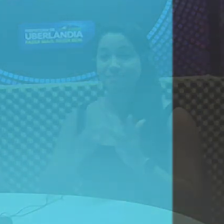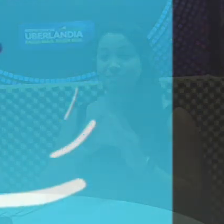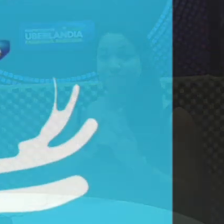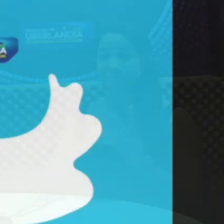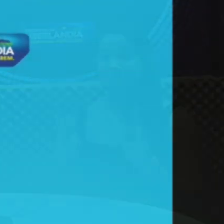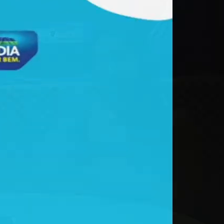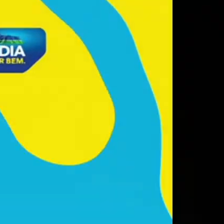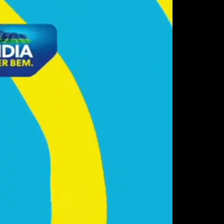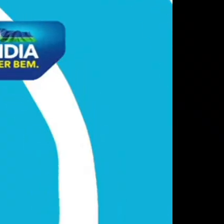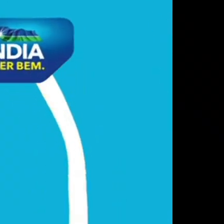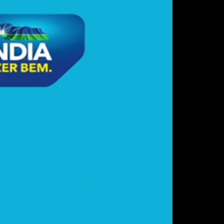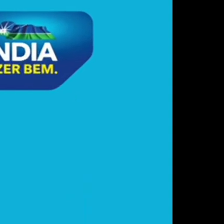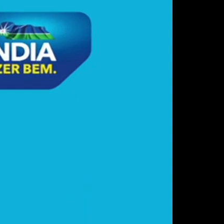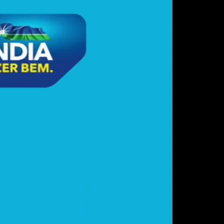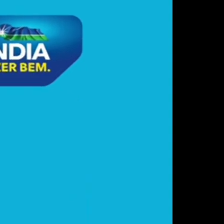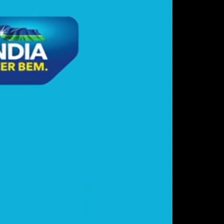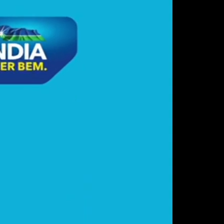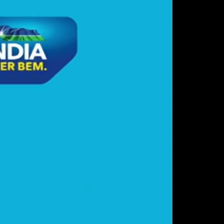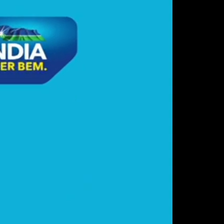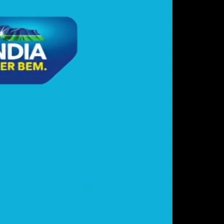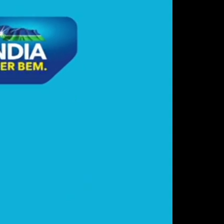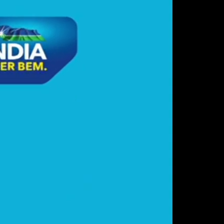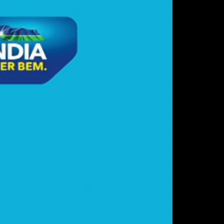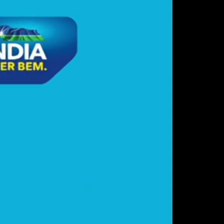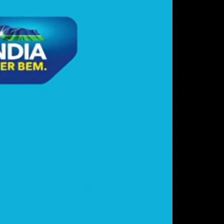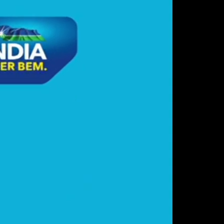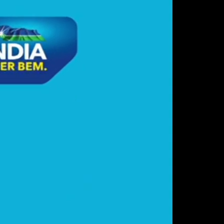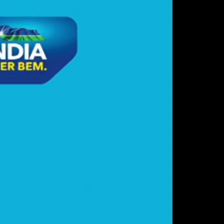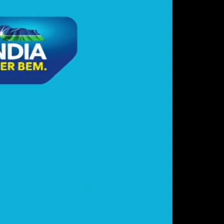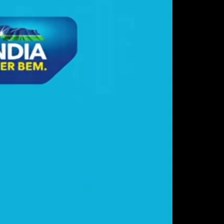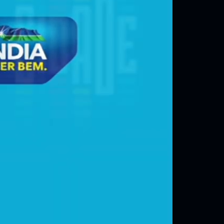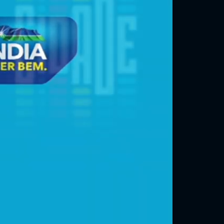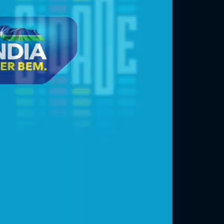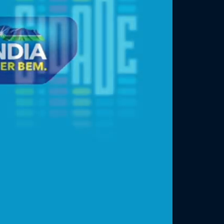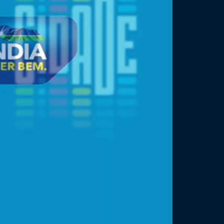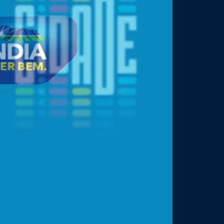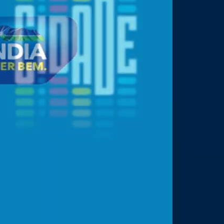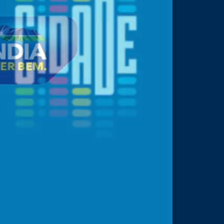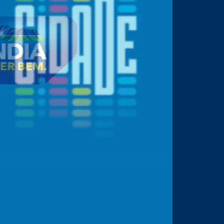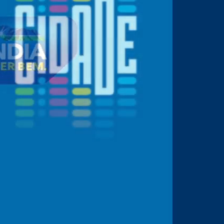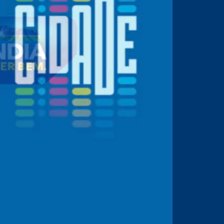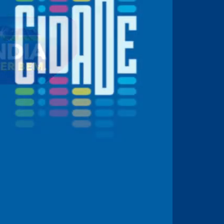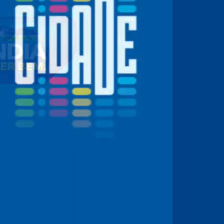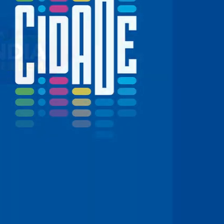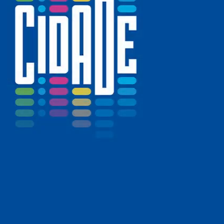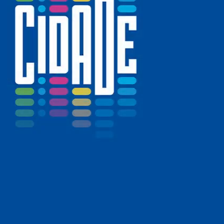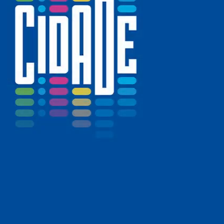Continue conosco no portal da Prefeitura e nas redes sociais.